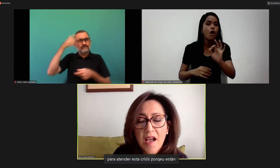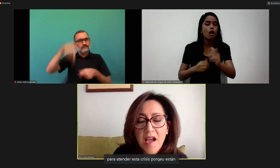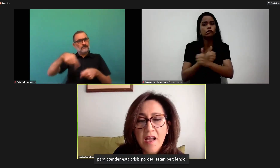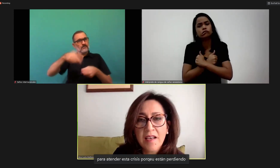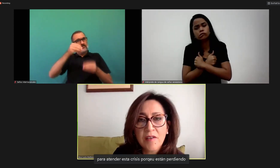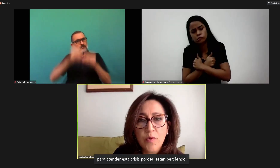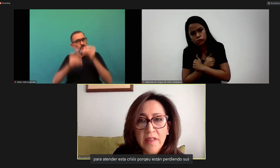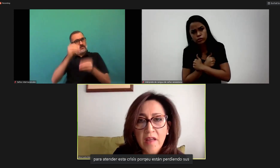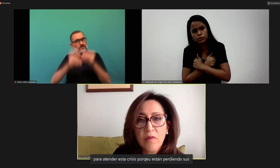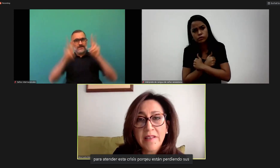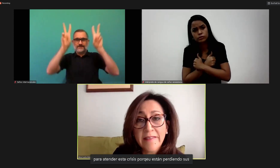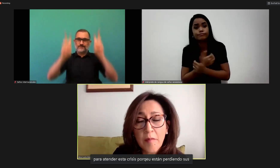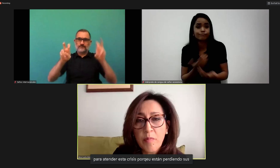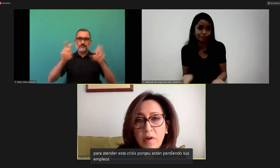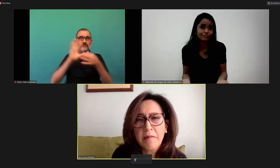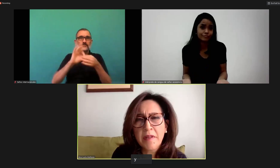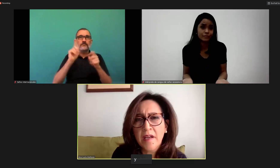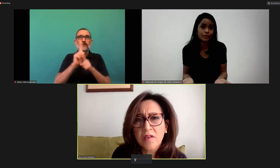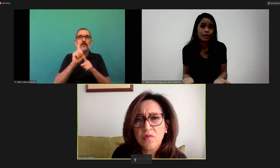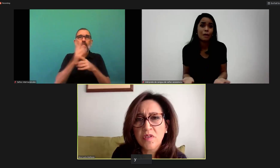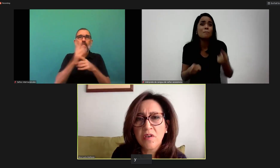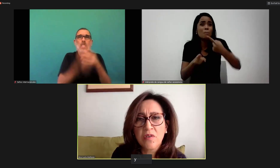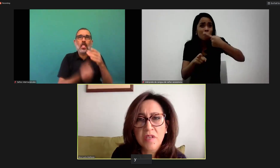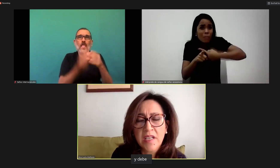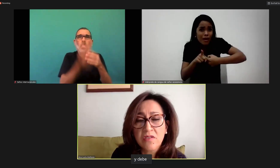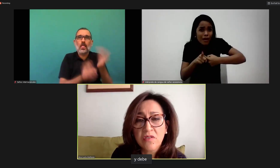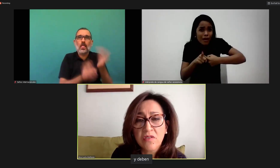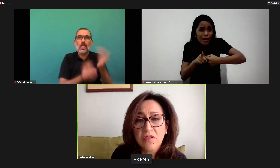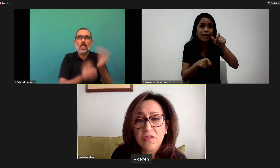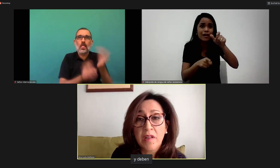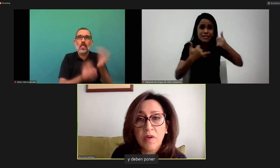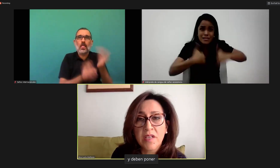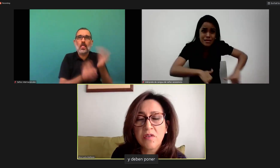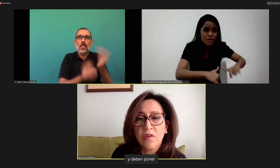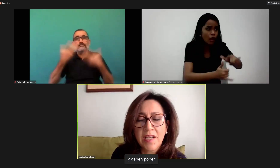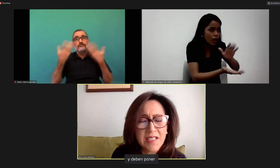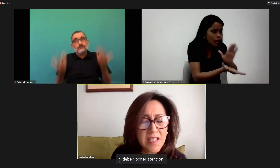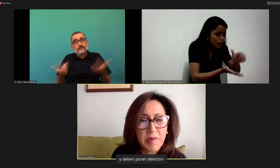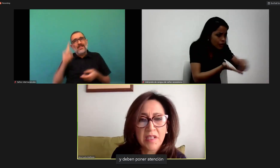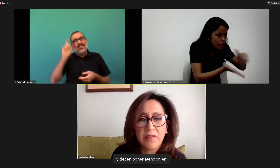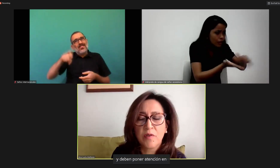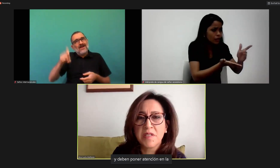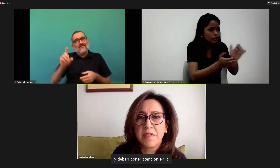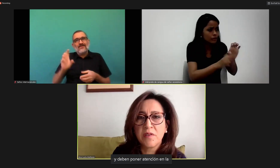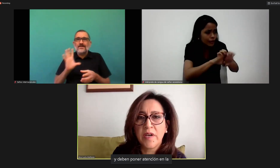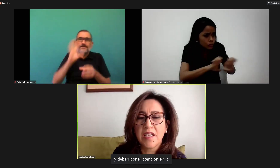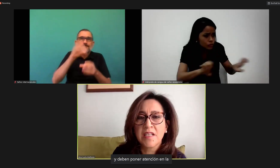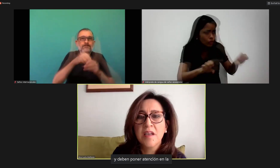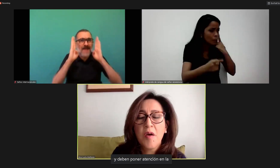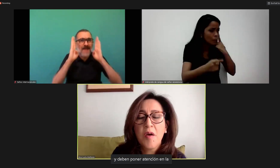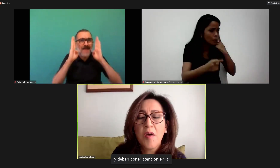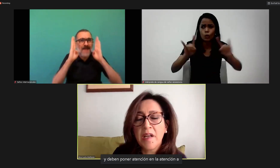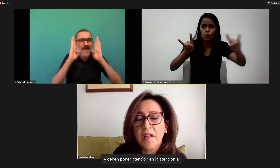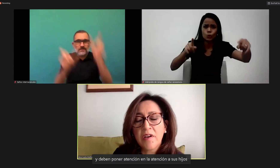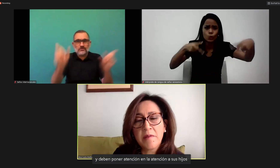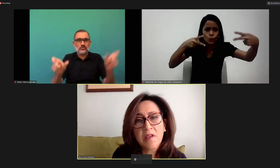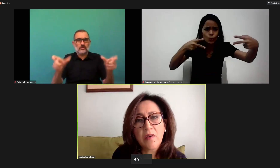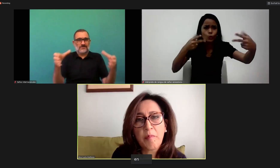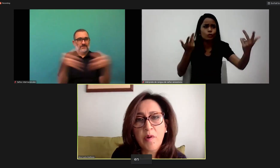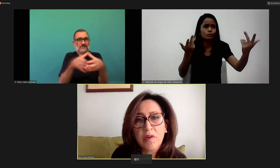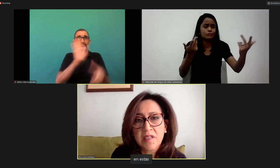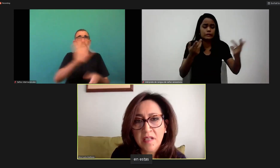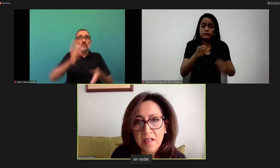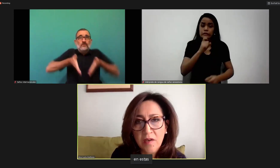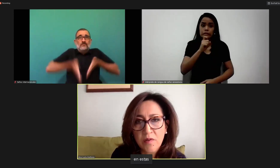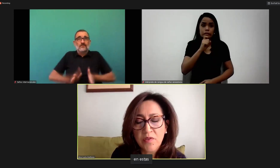atención al cuidado, al tiempo que deben dar a sus hijos en estos retos por la educación, en estas plataformas virtuales, recopilando a través de